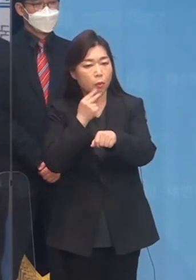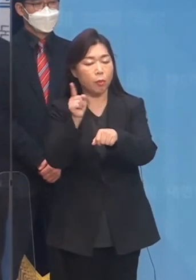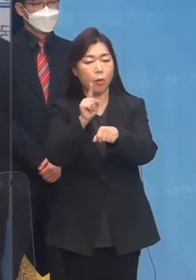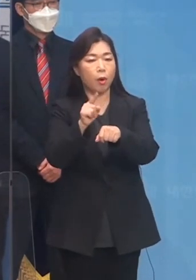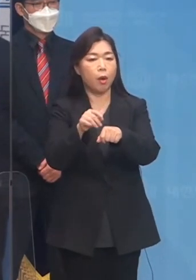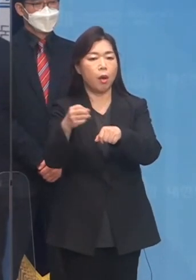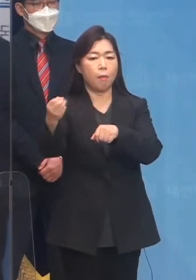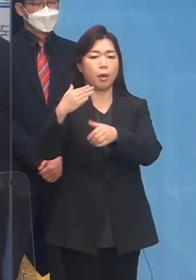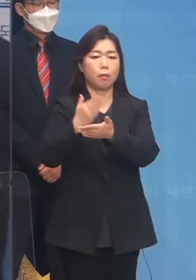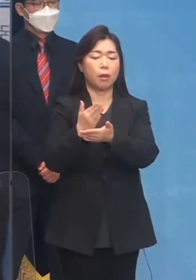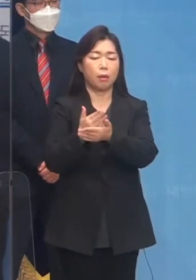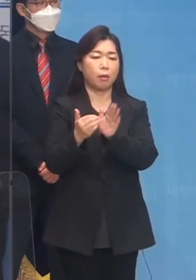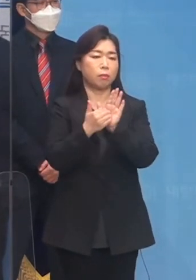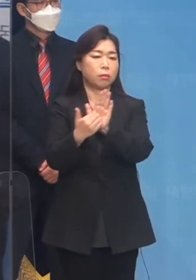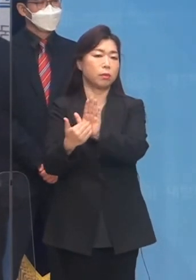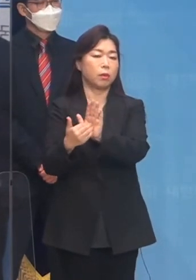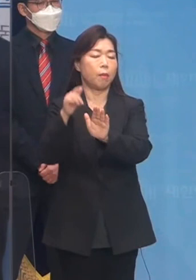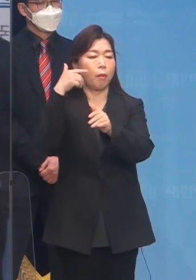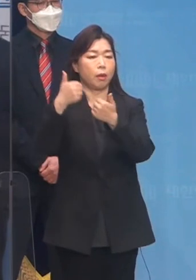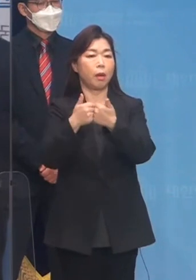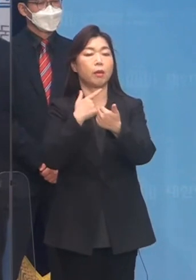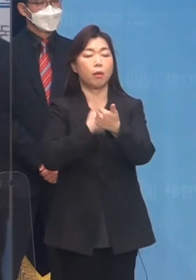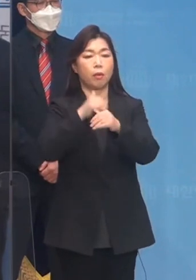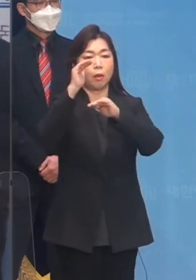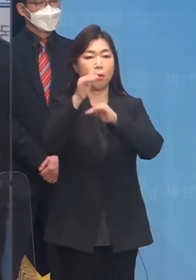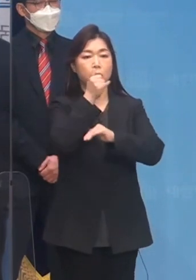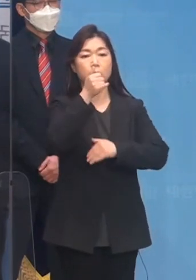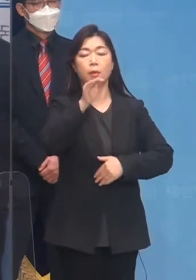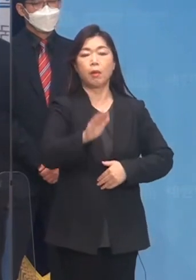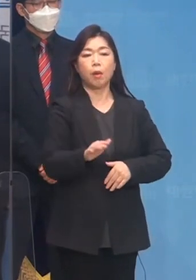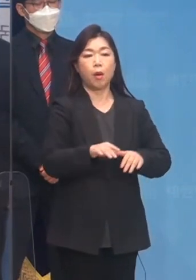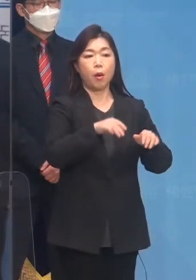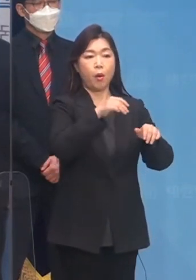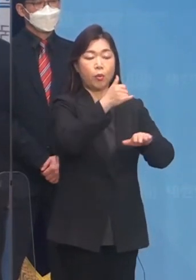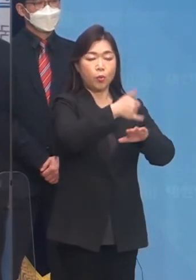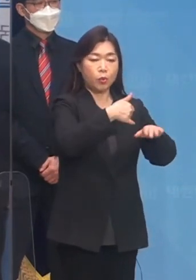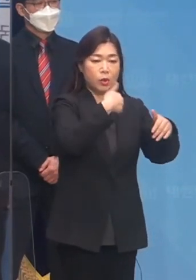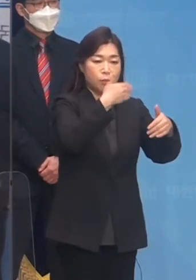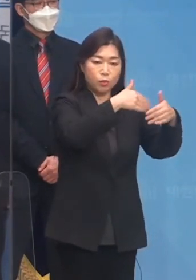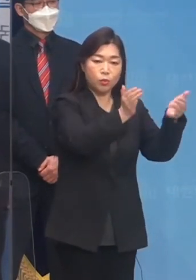하지 말라고 강하게 반대했던 사항이 있었으나 농식품부는